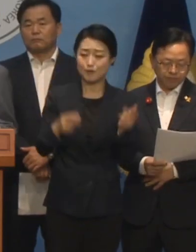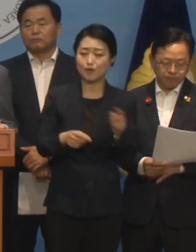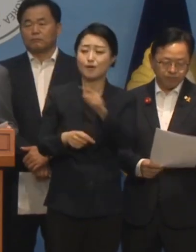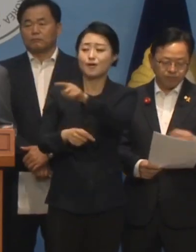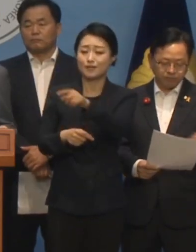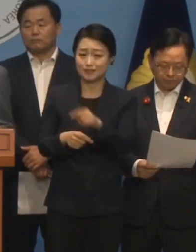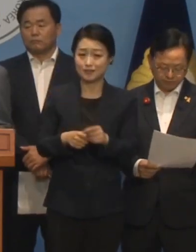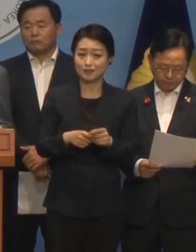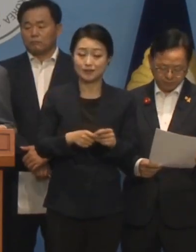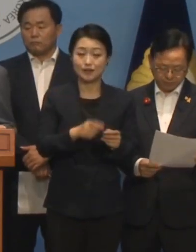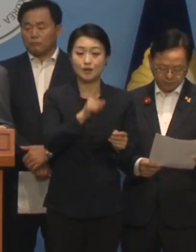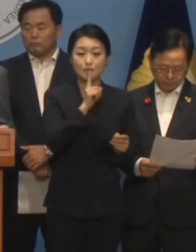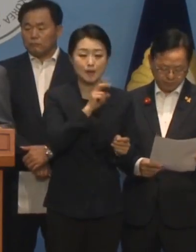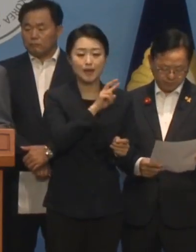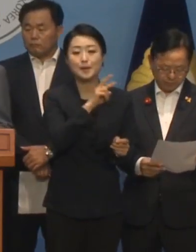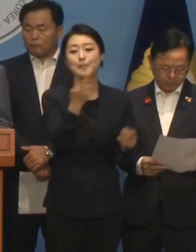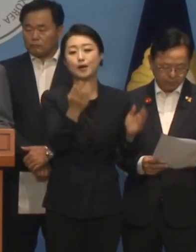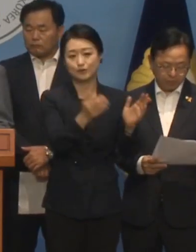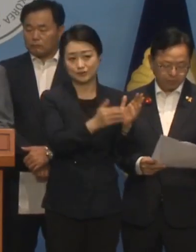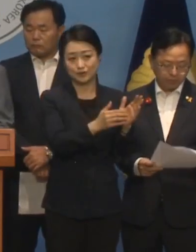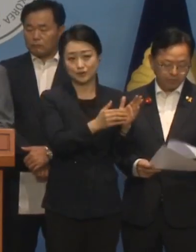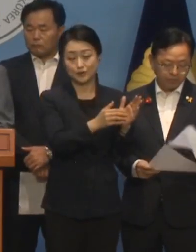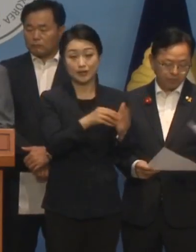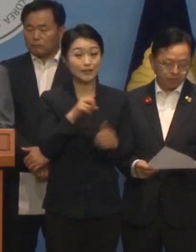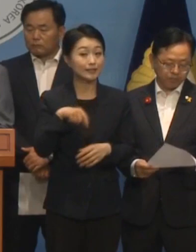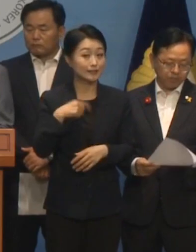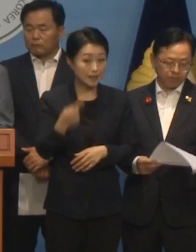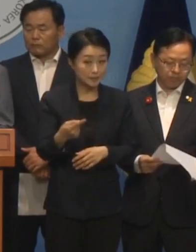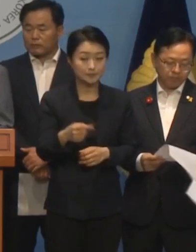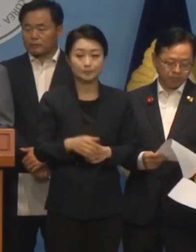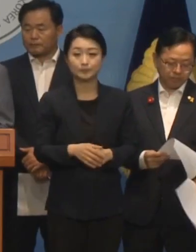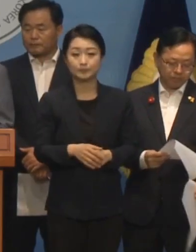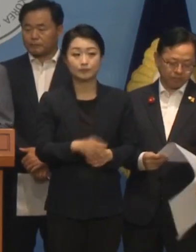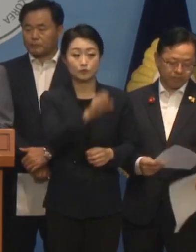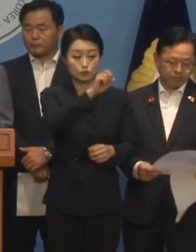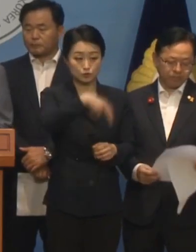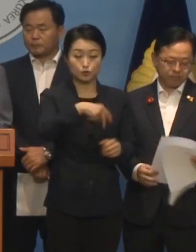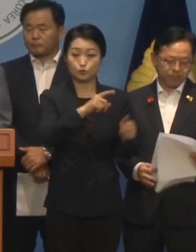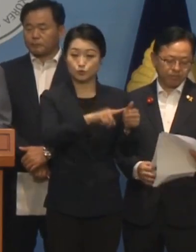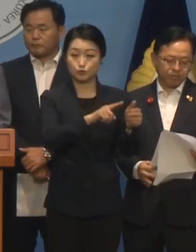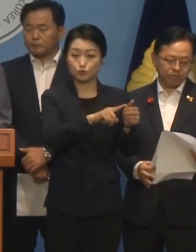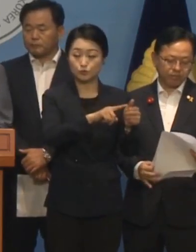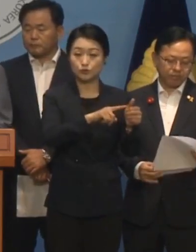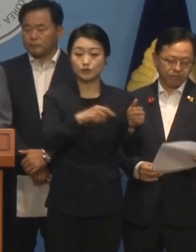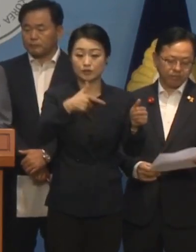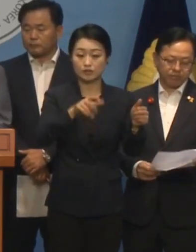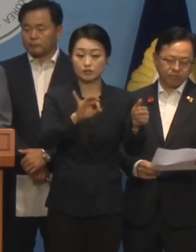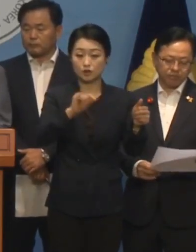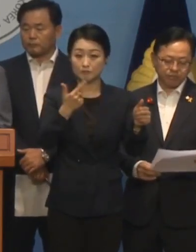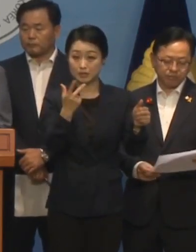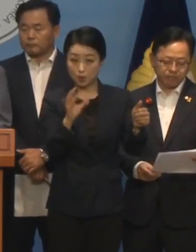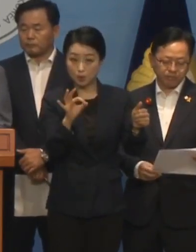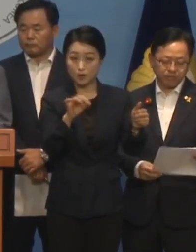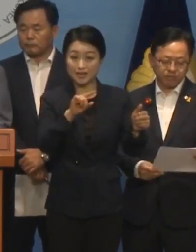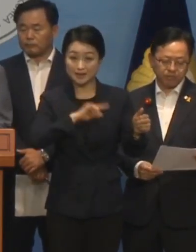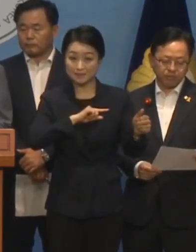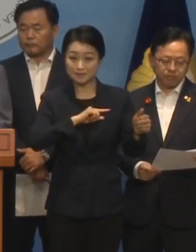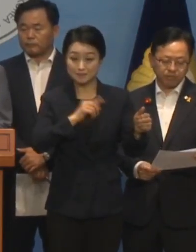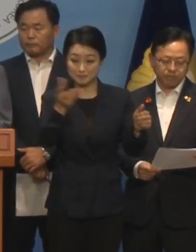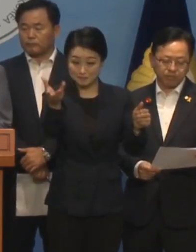진술을 번복하였습니다. 뿐만 아니라 유동규가 정민용의 이름으로 차명 소유하고